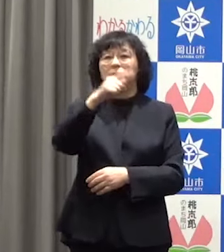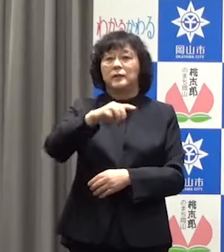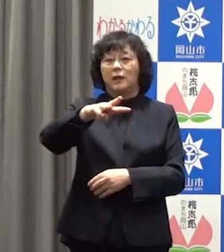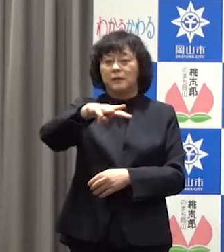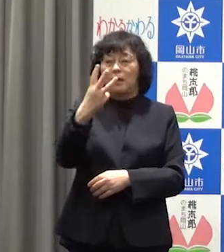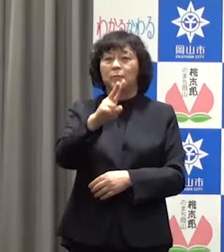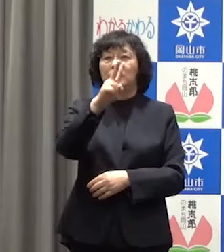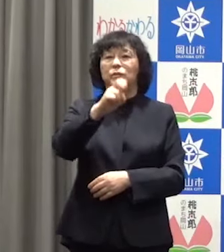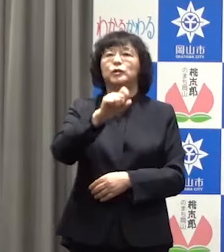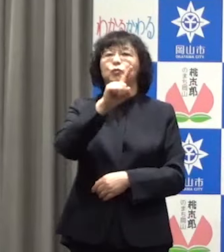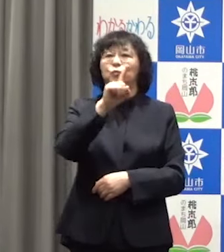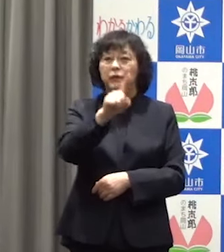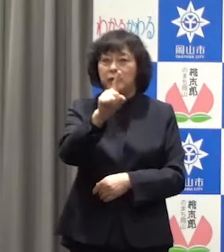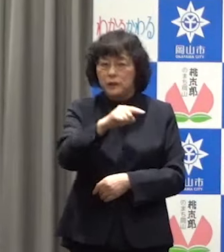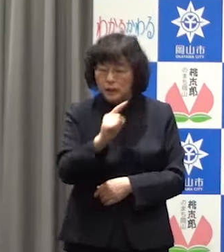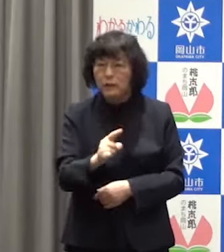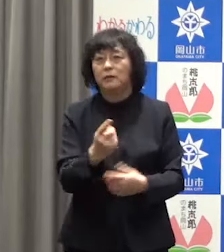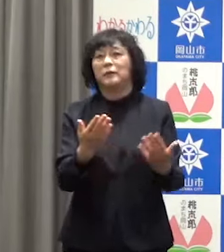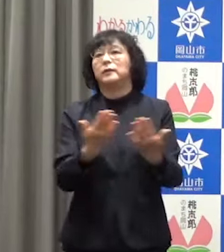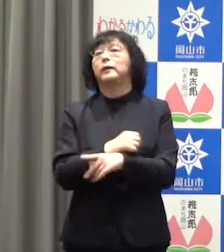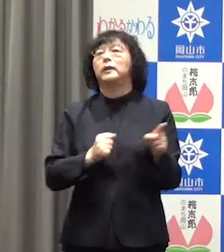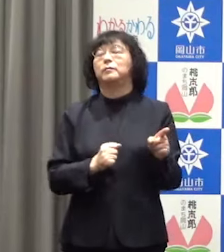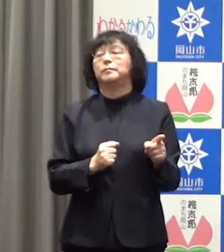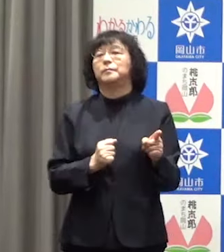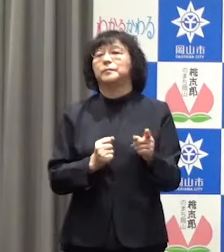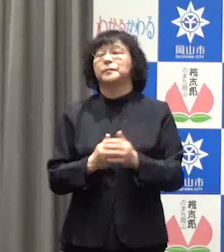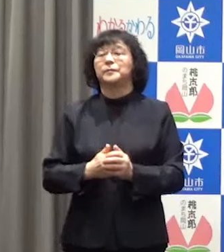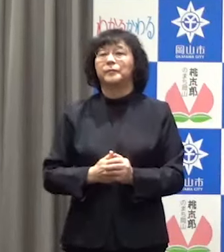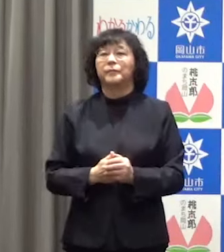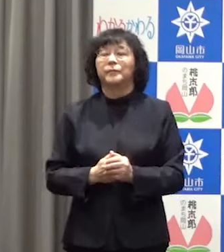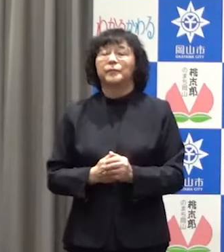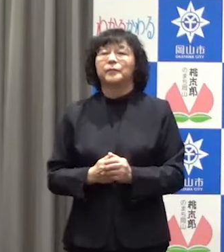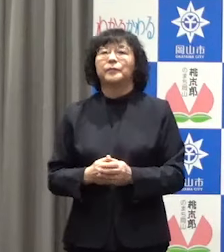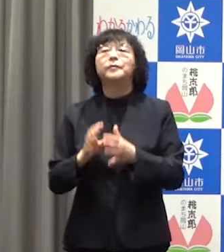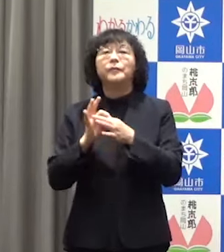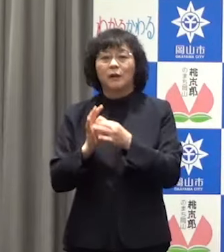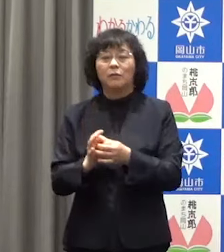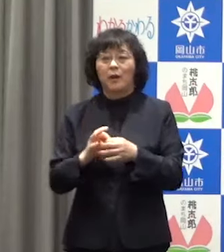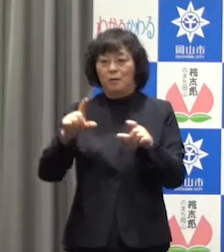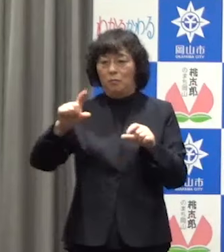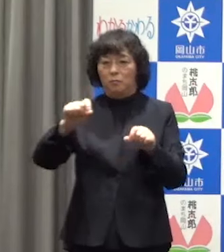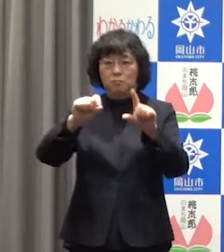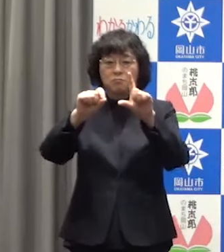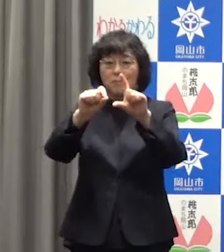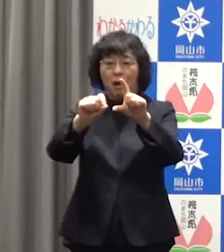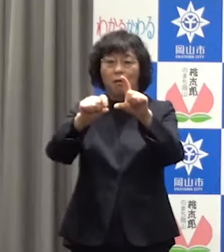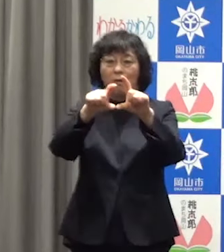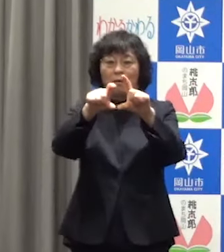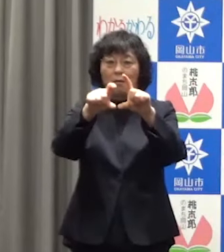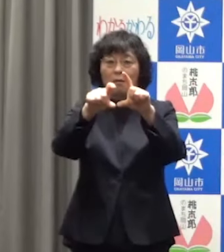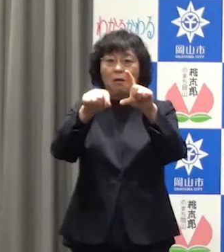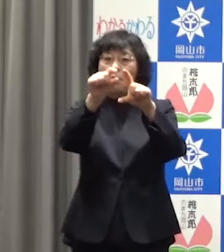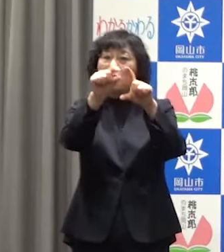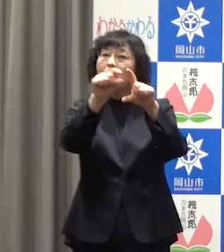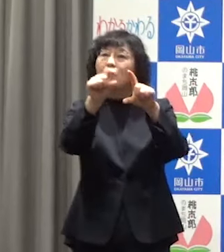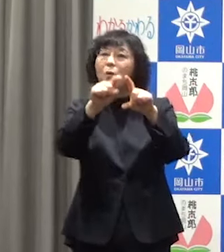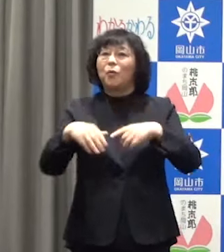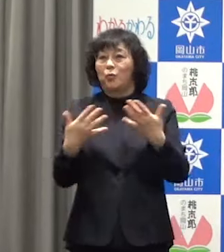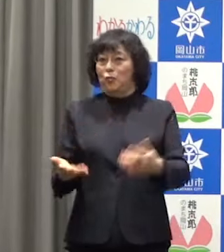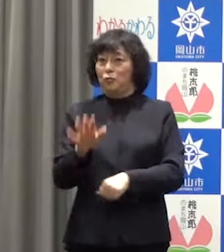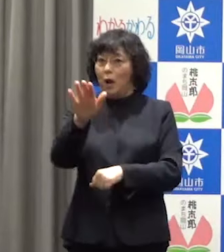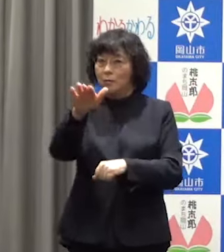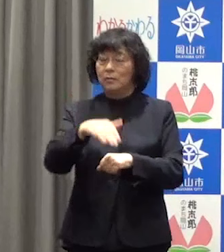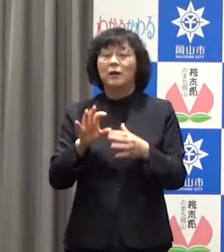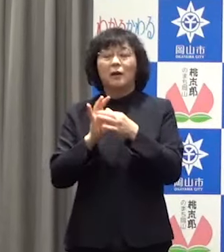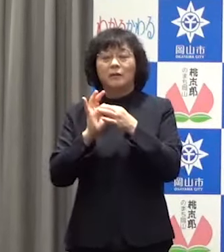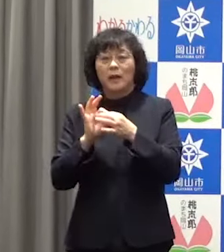21,321 というようになっております。そういう面では余裕がありますので、例年通り